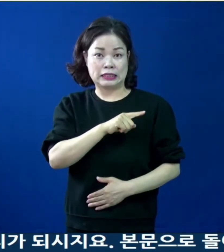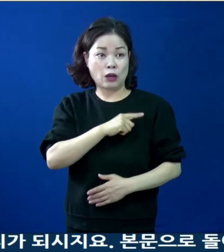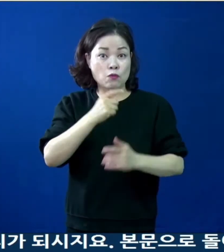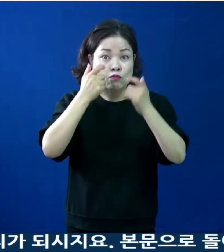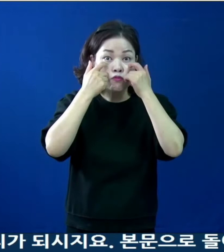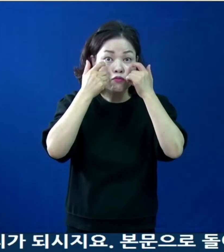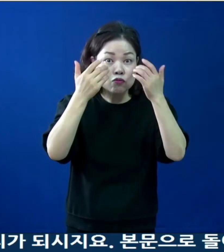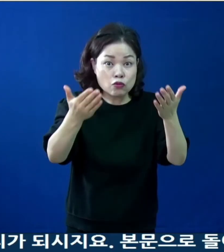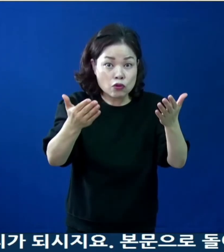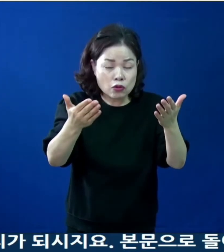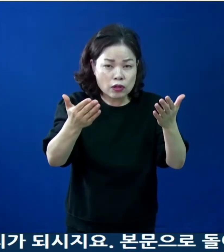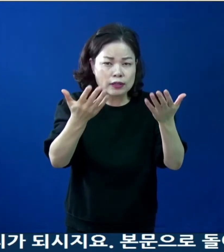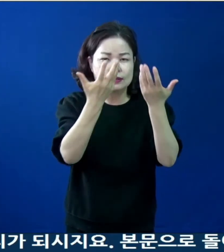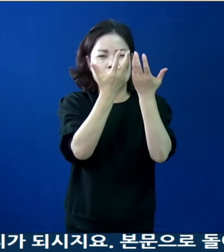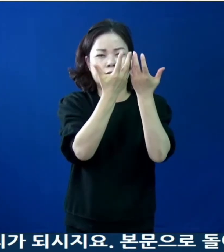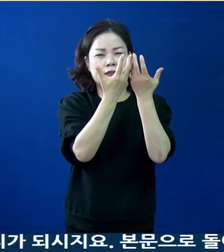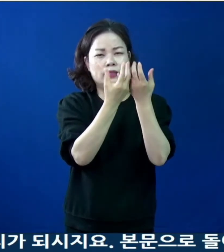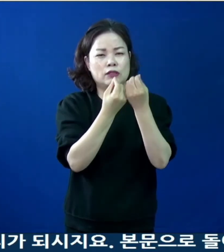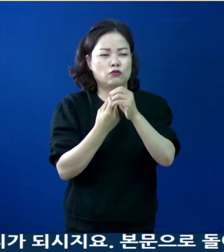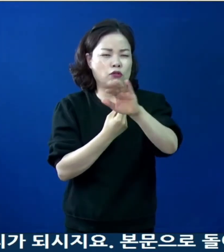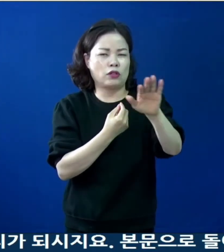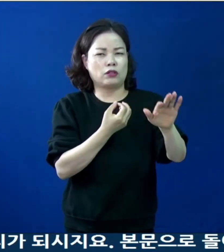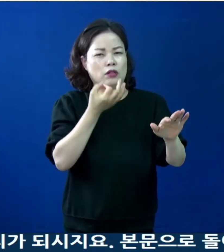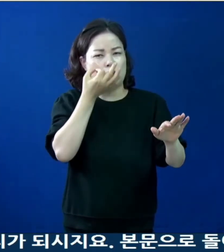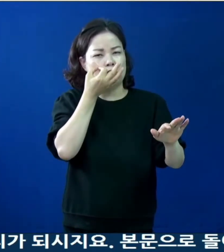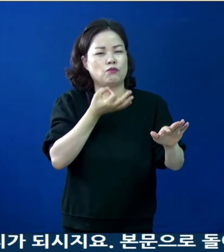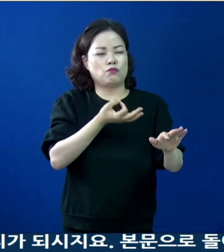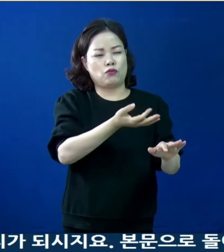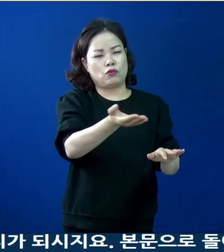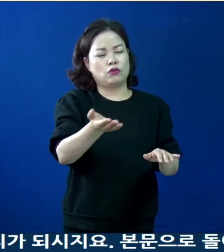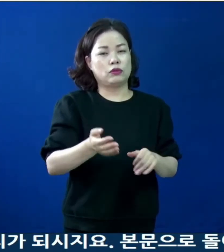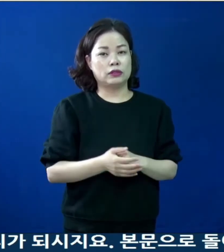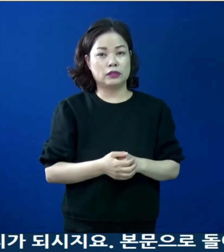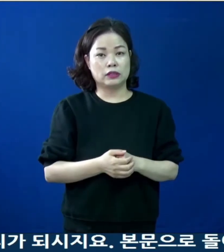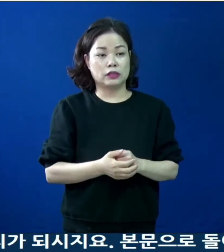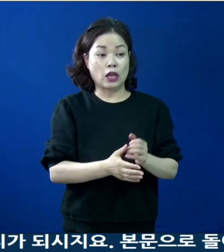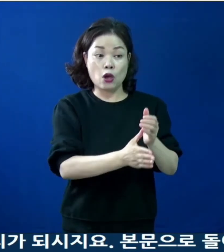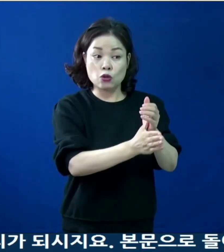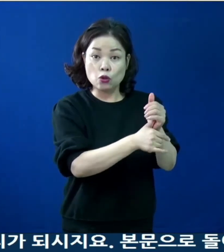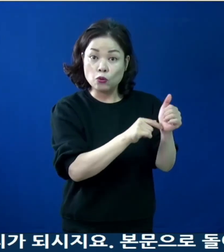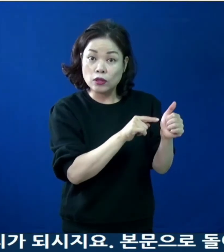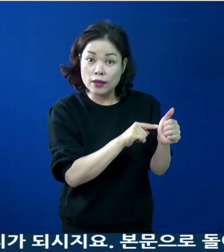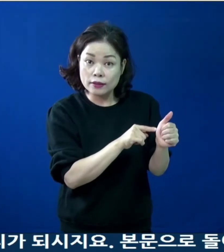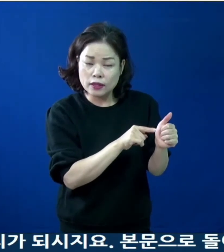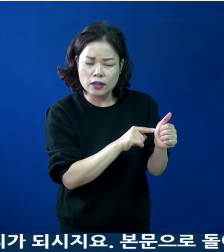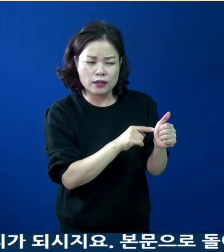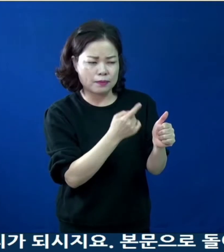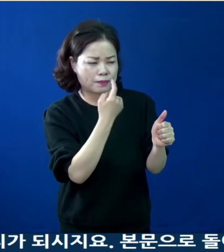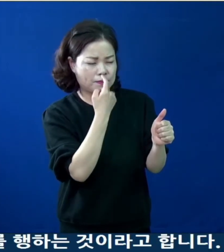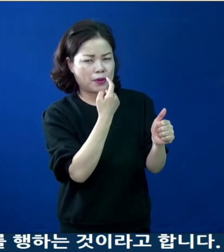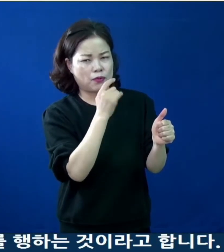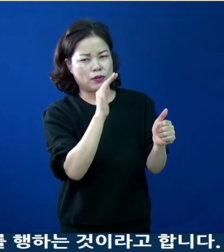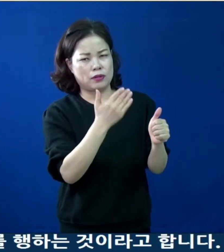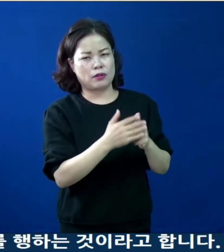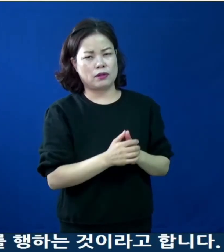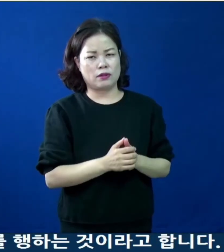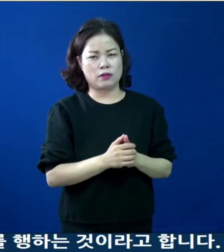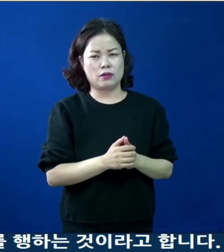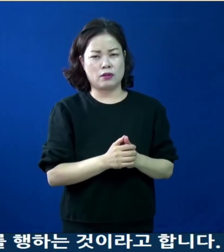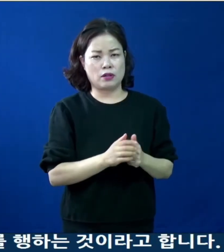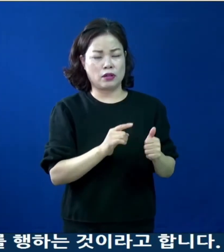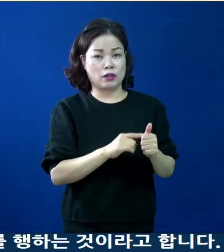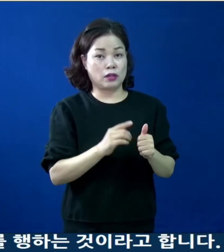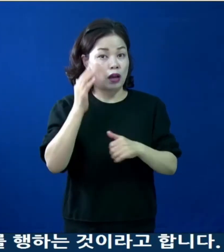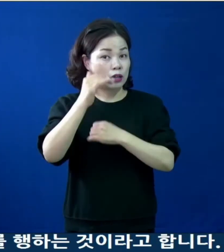분명한 예를 우리에게 보여줍니다. 우린 요나에게 배워야 해요.